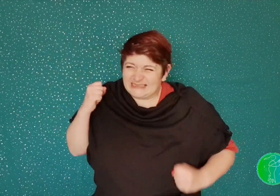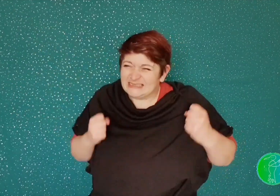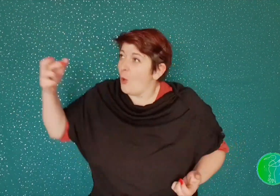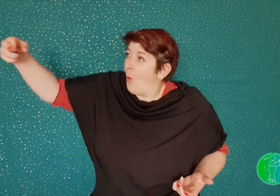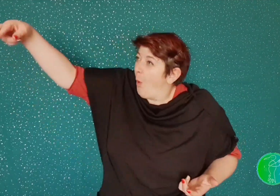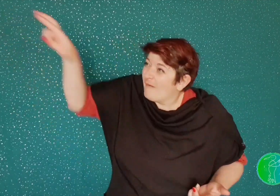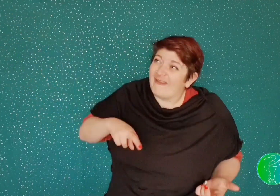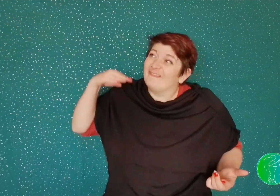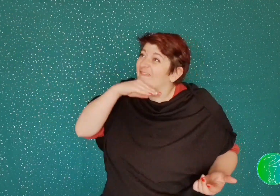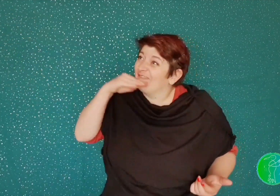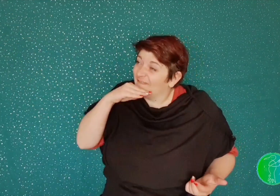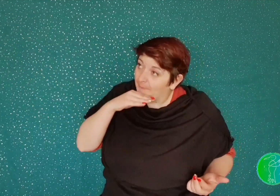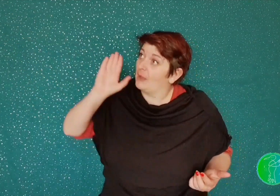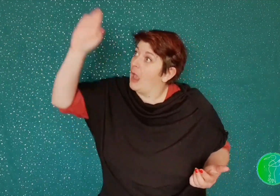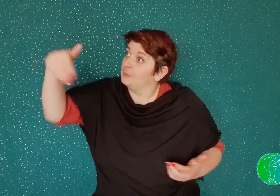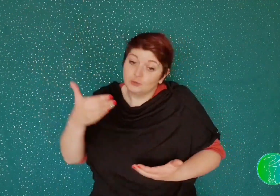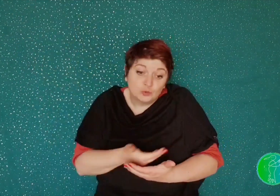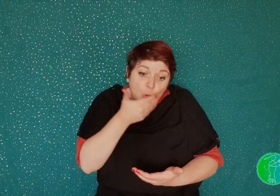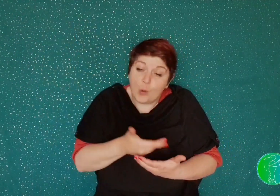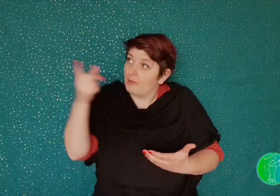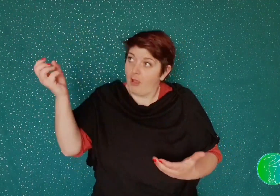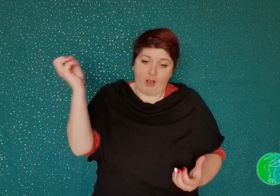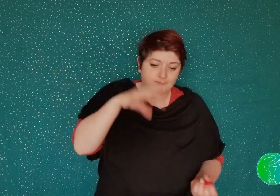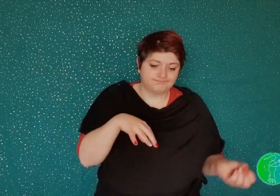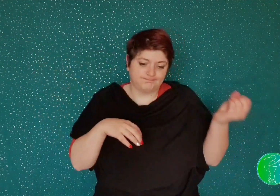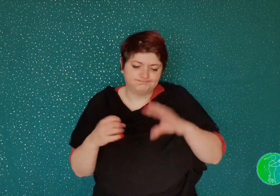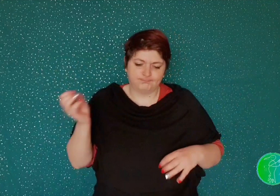Reviens ici et mets tout cela dans ta soupe.